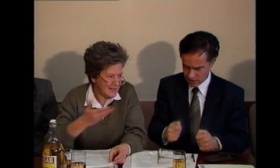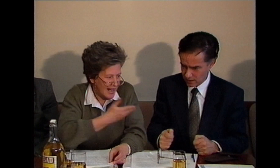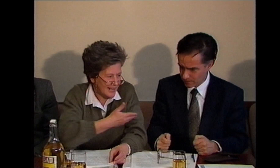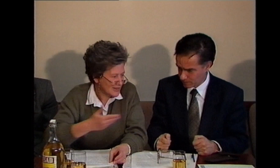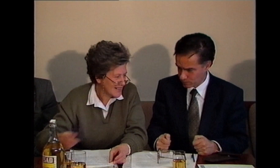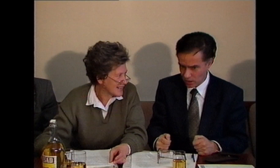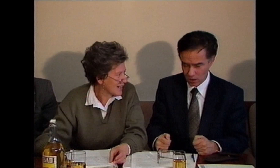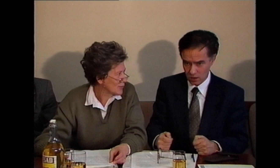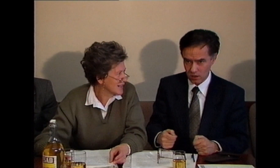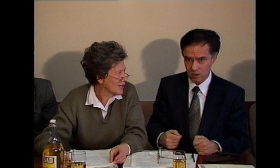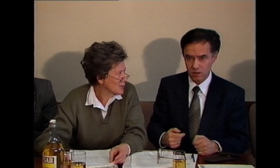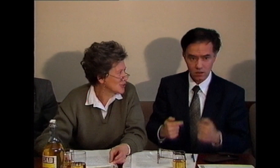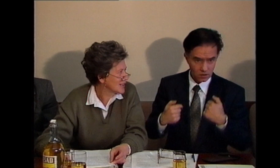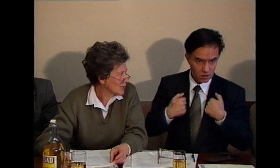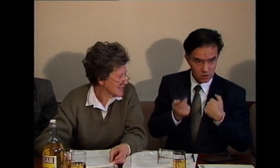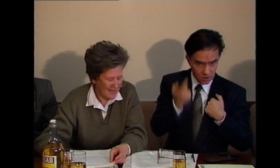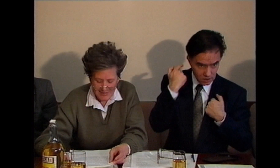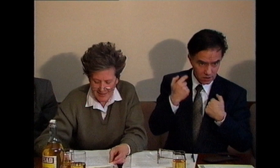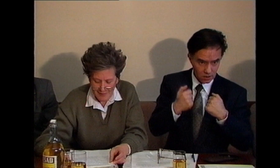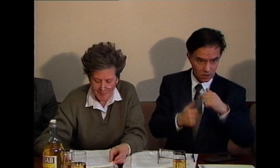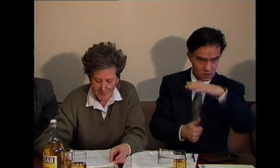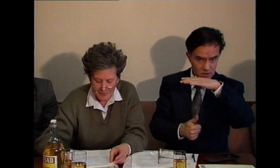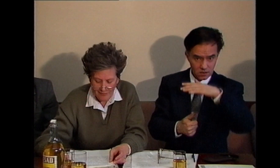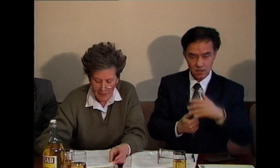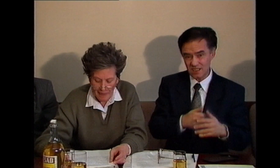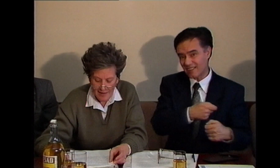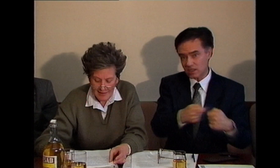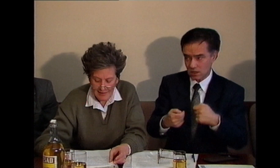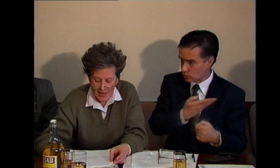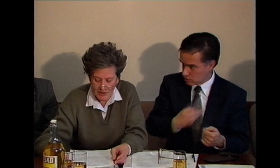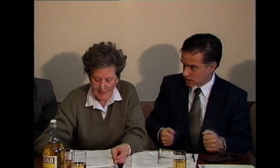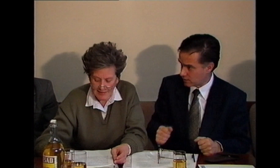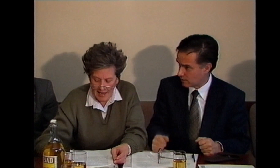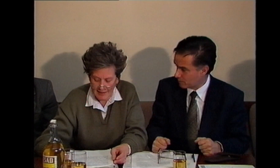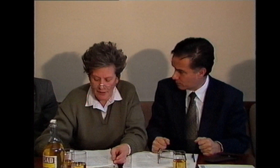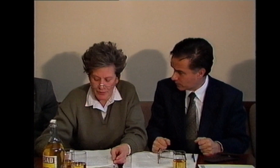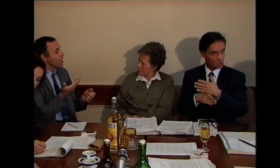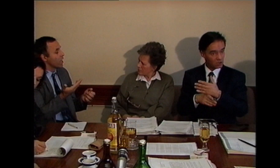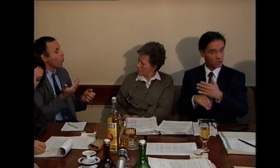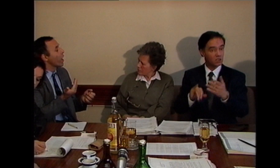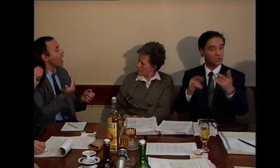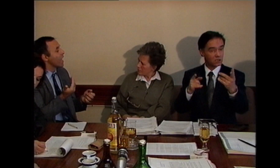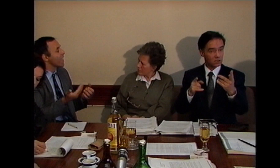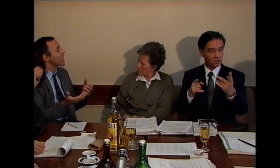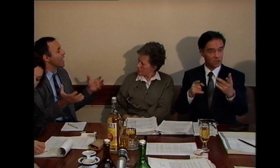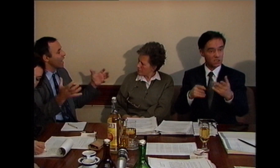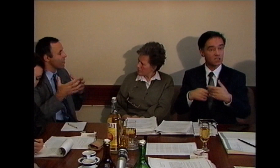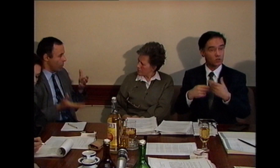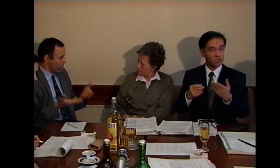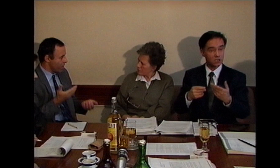Sekretar Zveze gluhina glušnih Jugoslavije. Sanačni sestanak je... I JRT je sa svoje